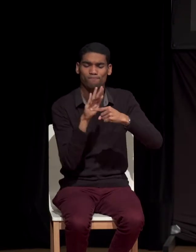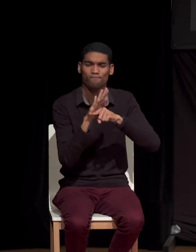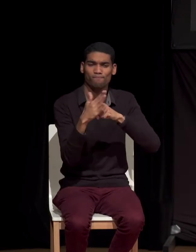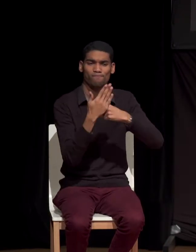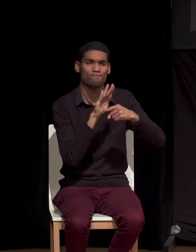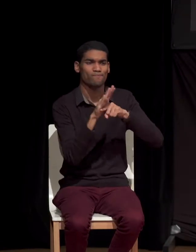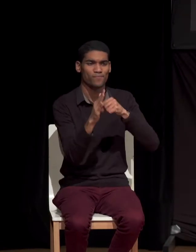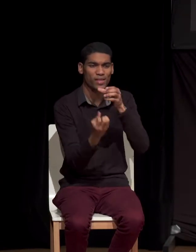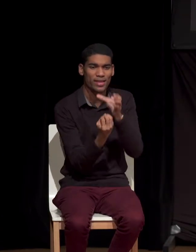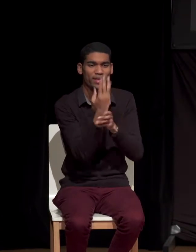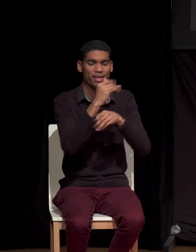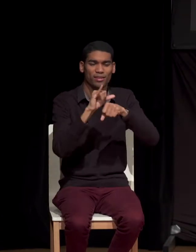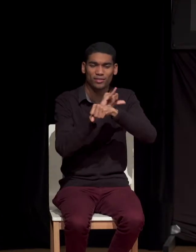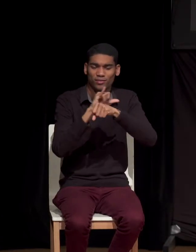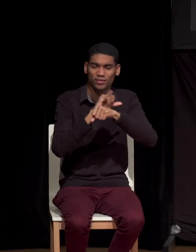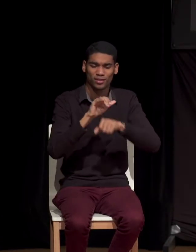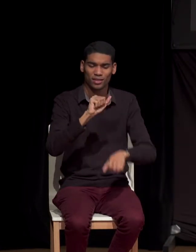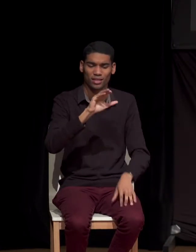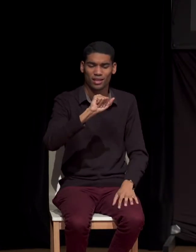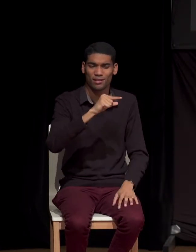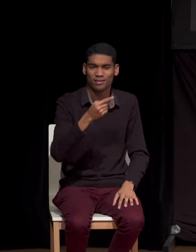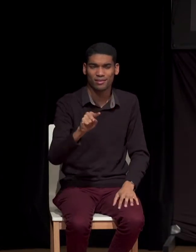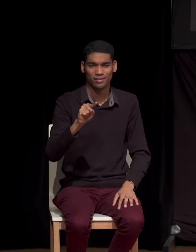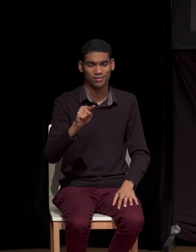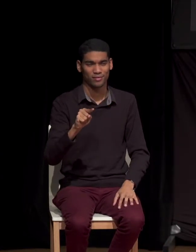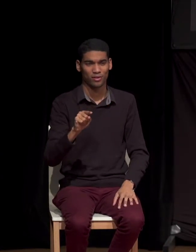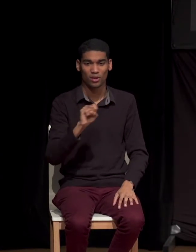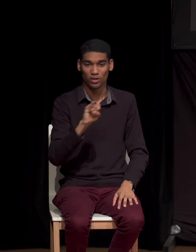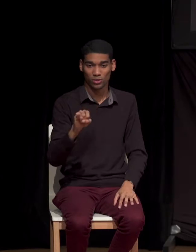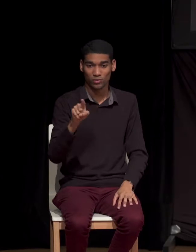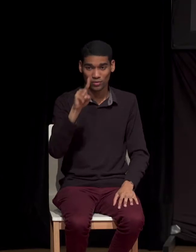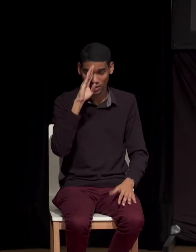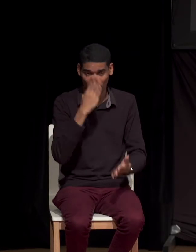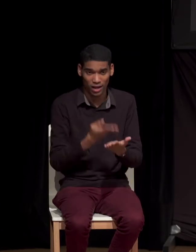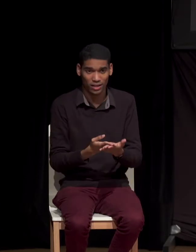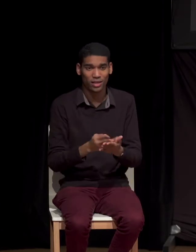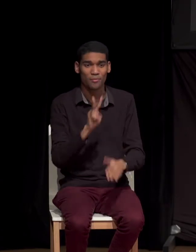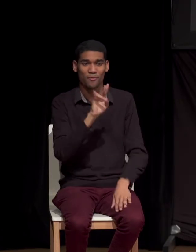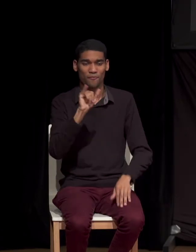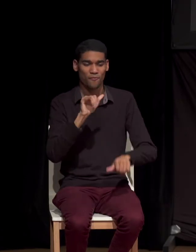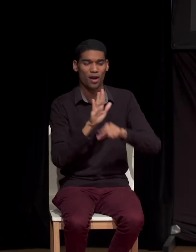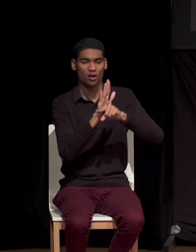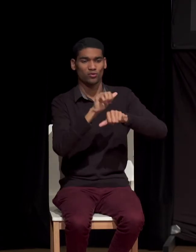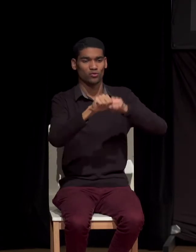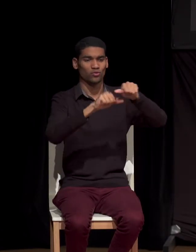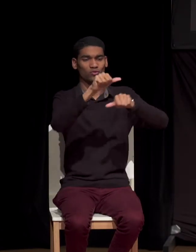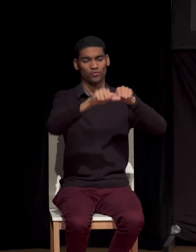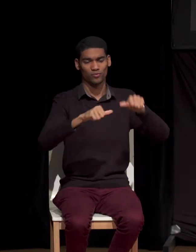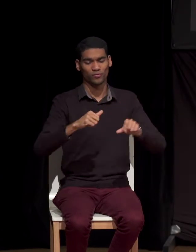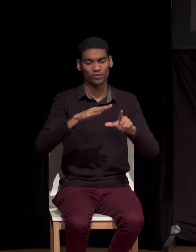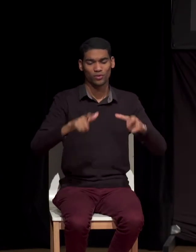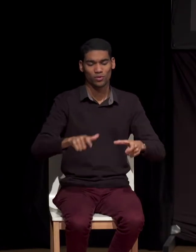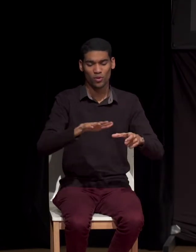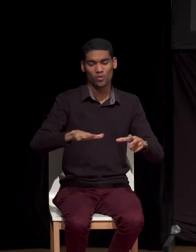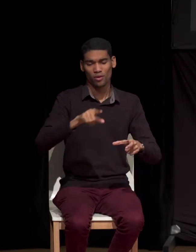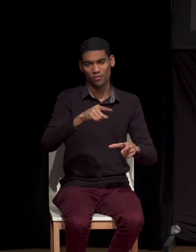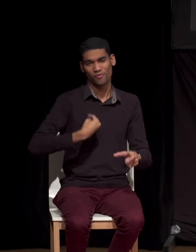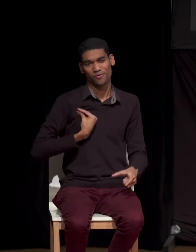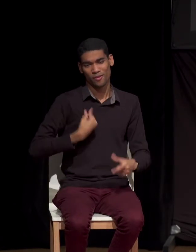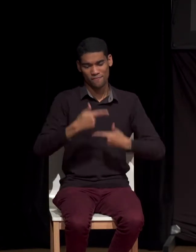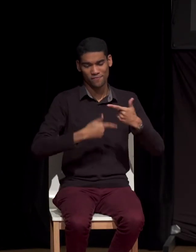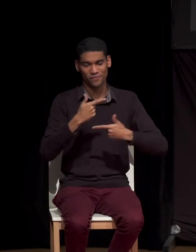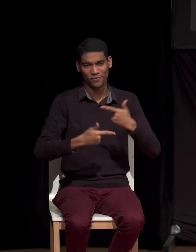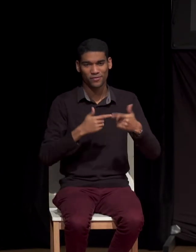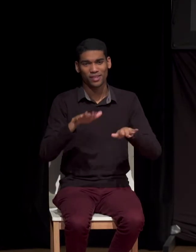de desenvolver ações que elas podem começar pontuais, mas, se você acreditar, ela vai transformar a realidade do espaço que você está. Então,